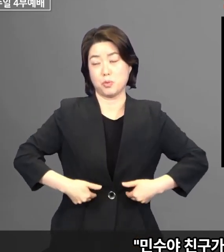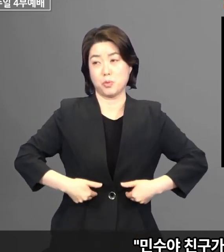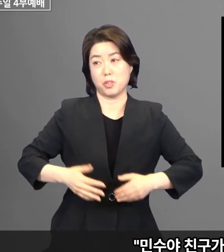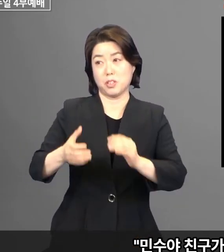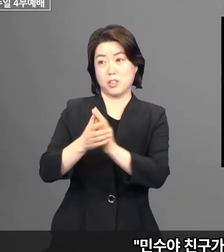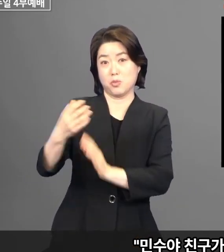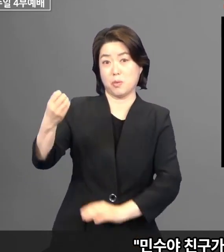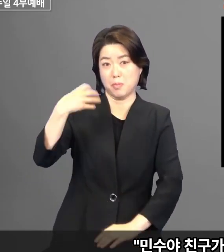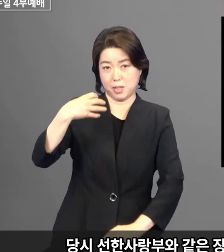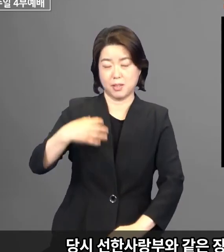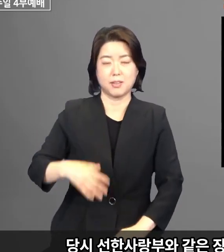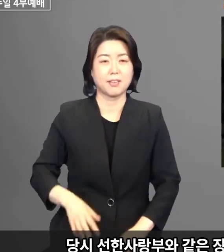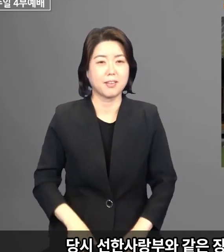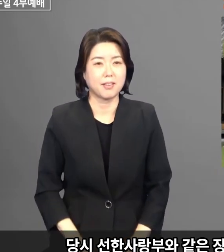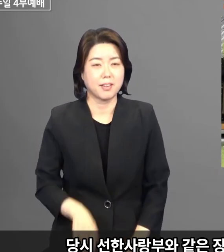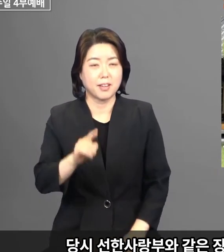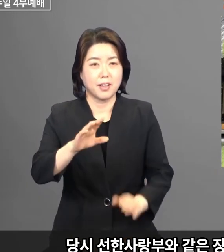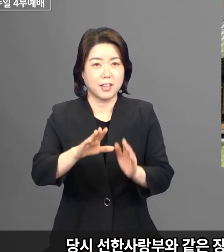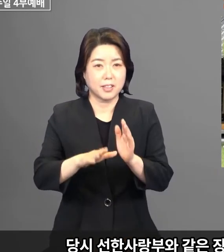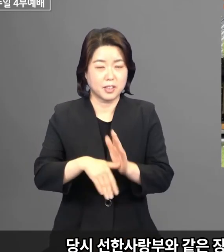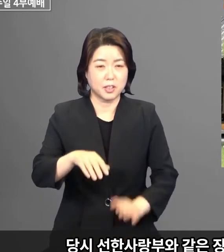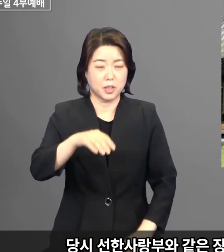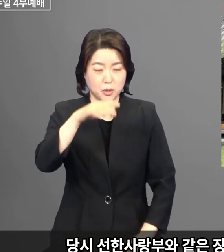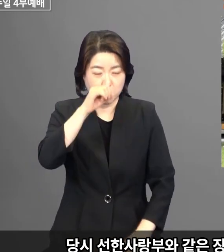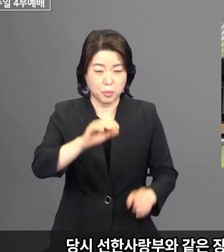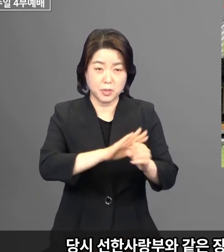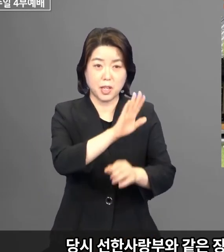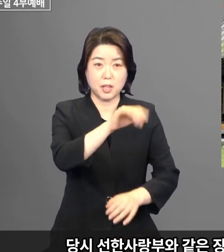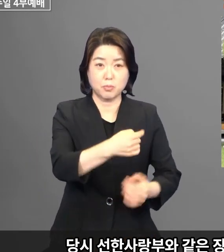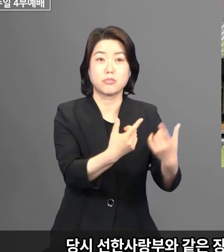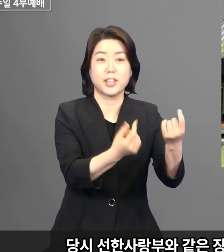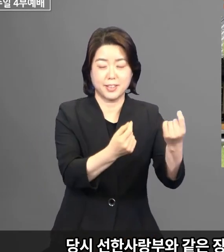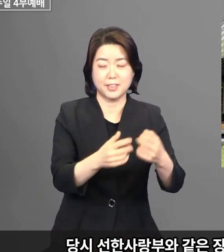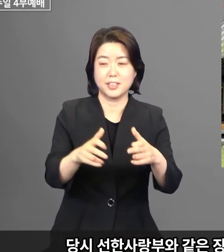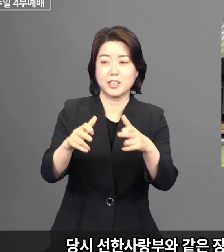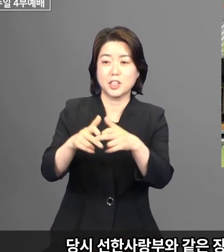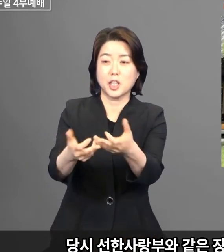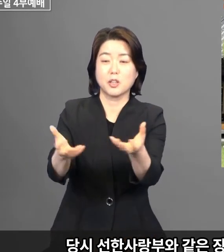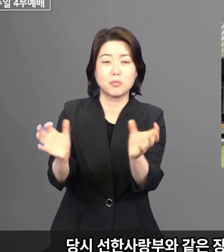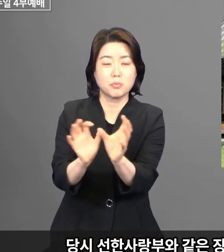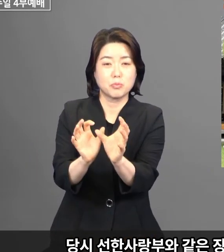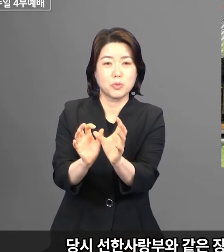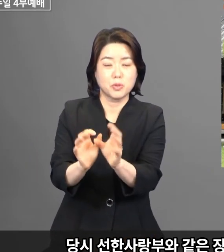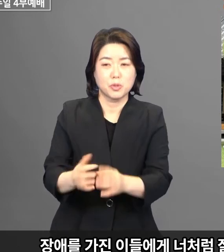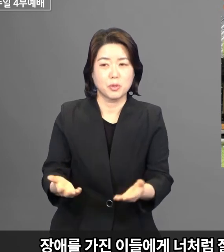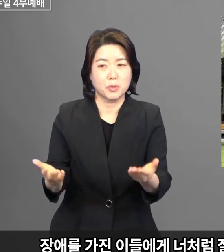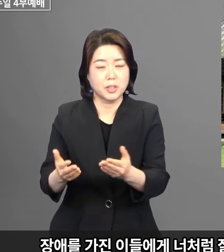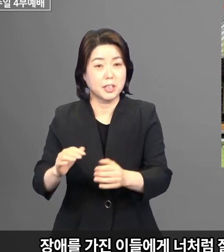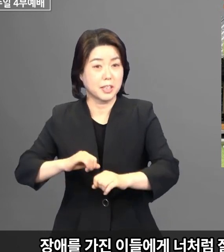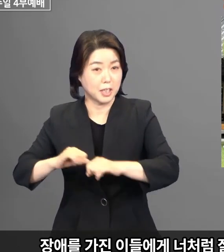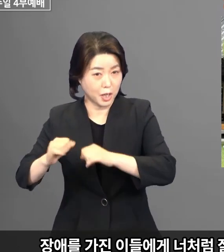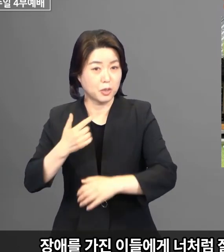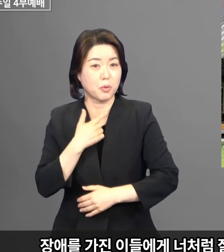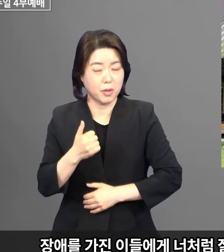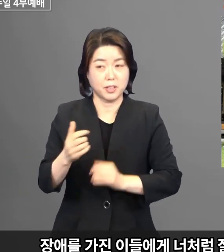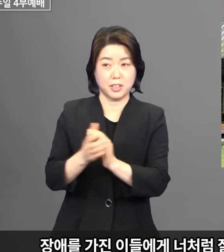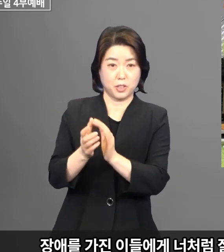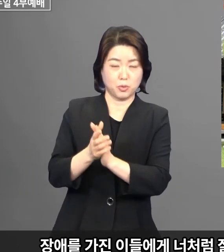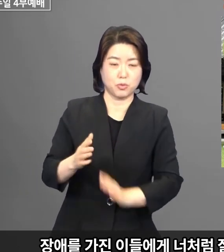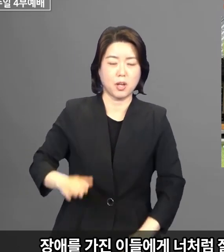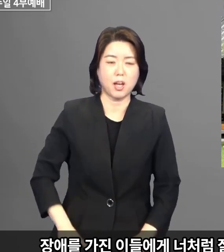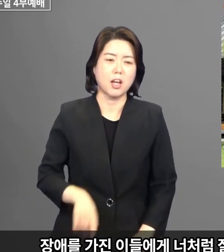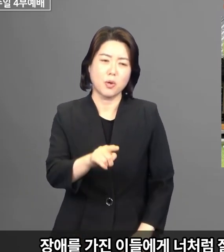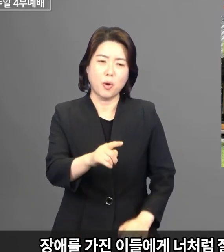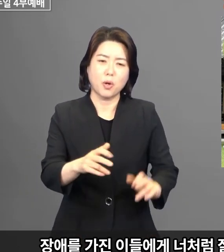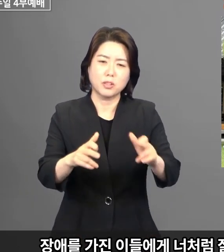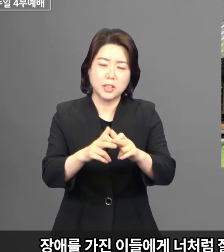필요해입니다. 당시 선한사랑부와 같은 장애인 부서를 섬겼던 친구가 장애를 가진 이들에게 너처럼 잘